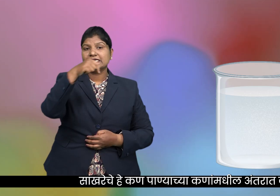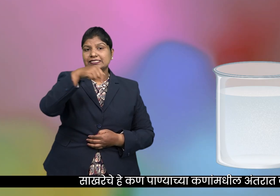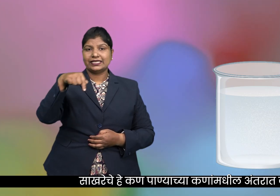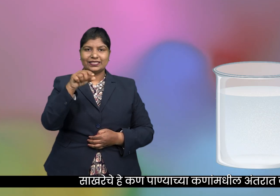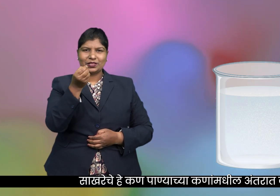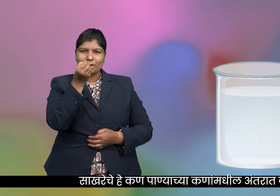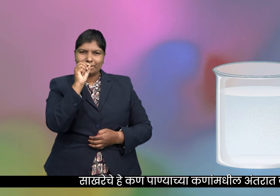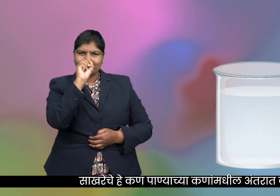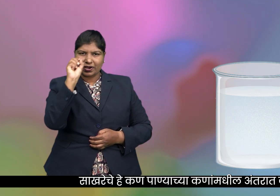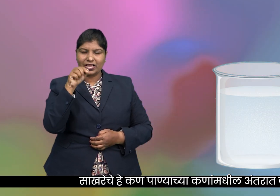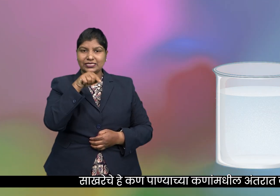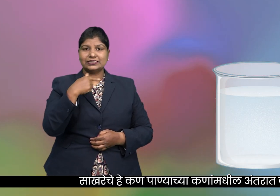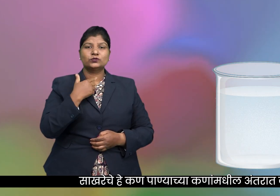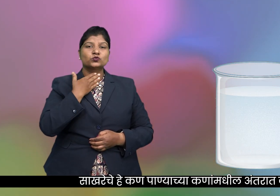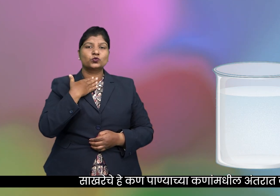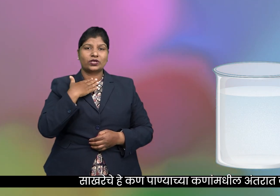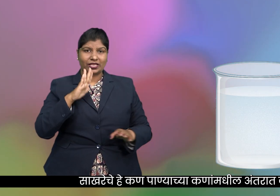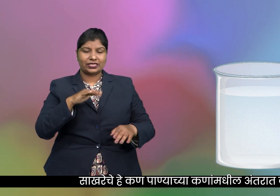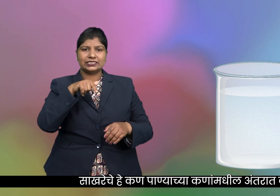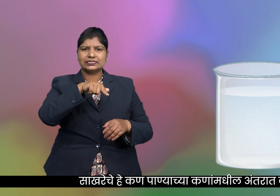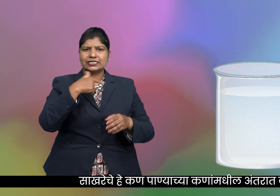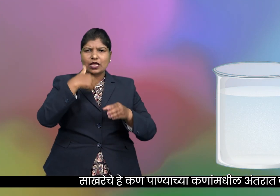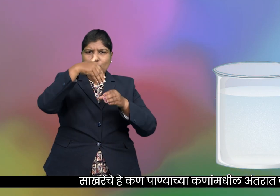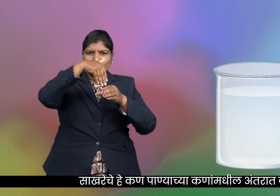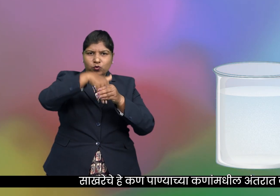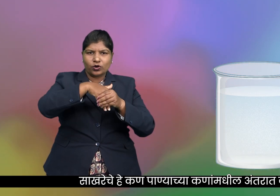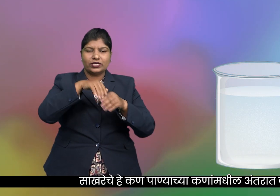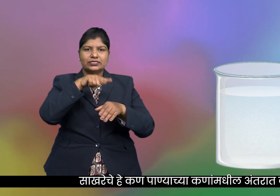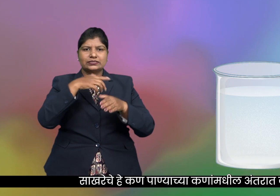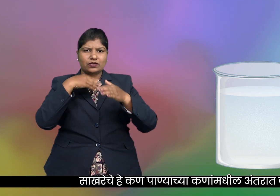साखरेचे हे कण पाण्याच्या कणामधील अंतरात जातात